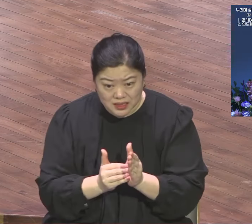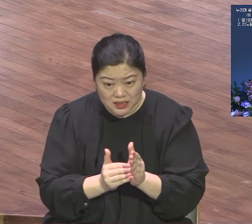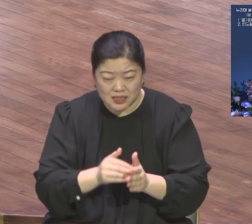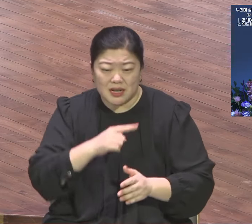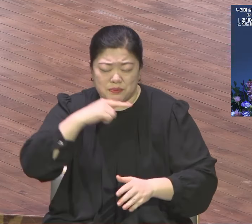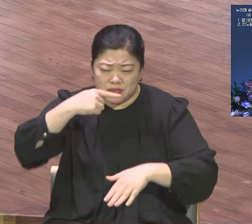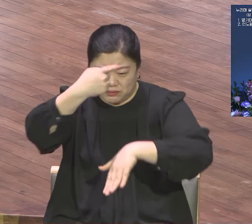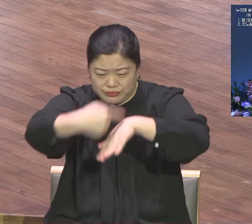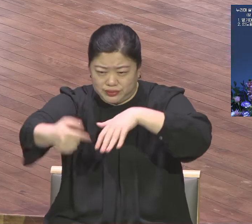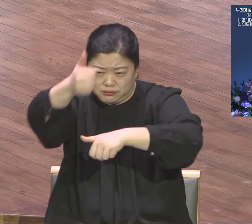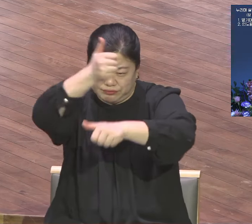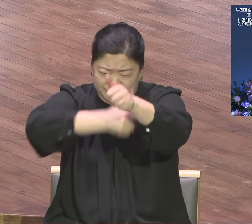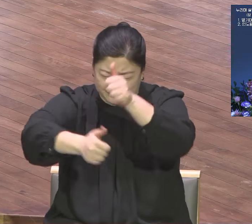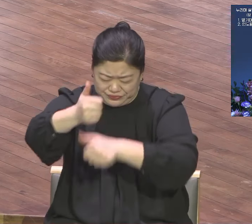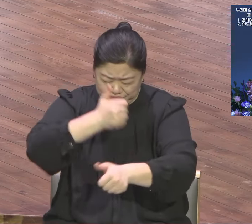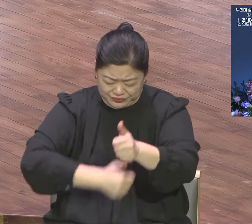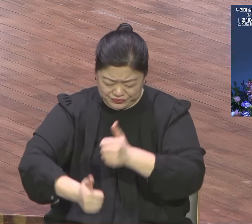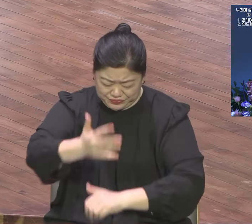메시아가 나야 하기 때문에